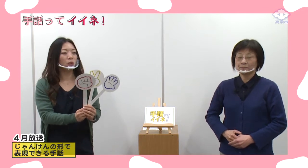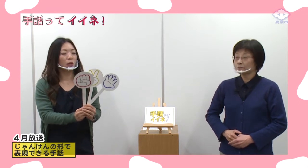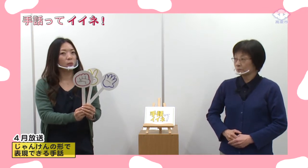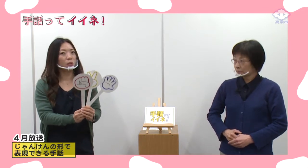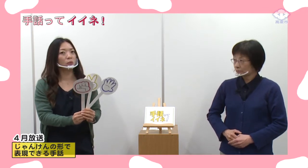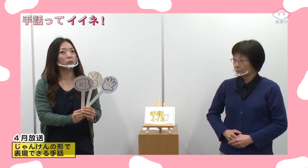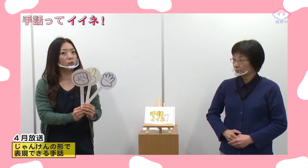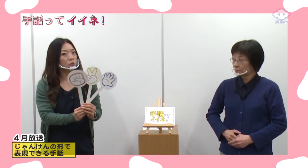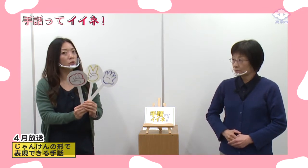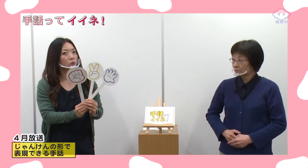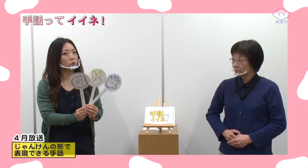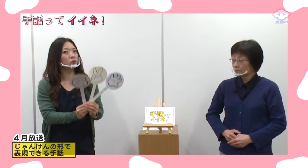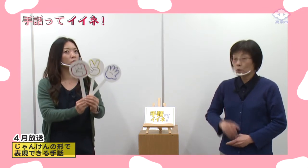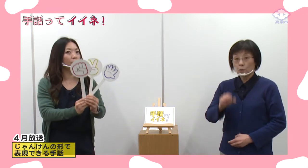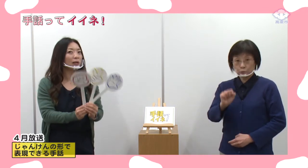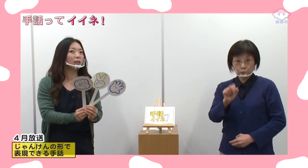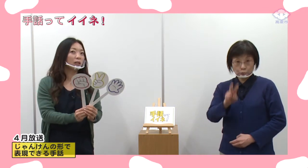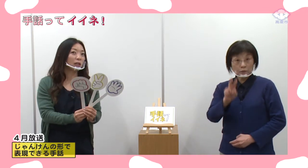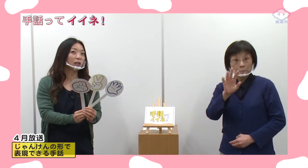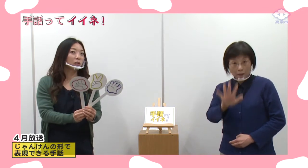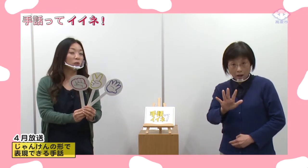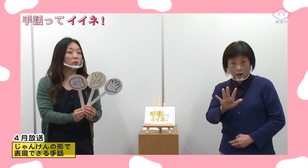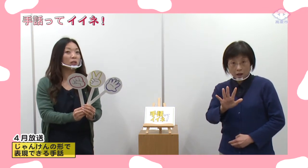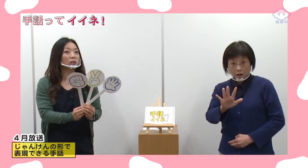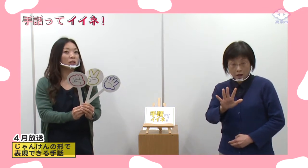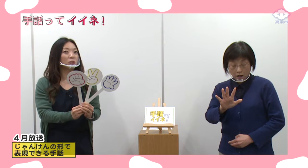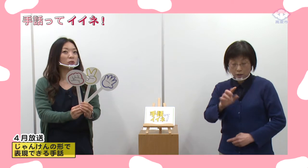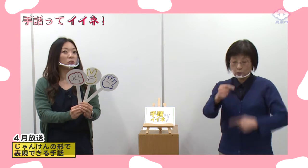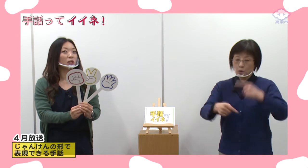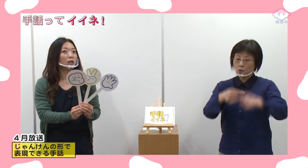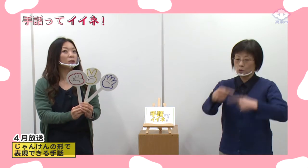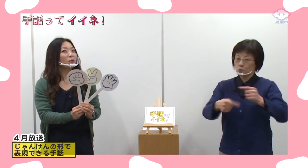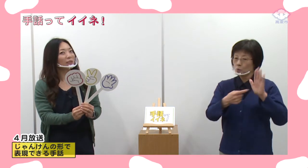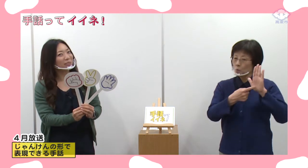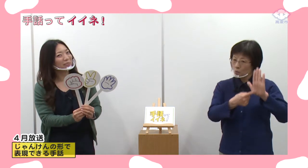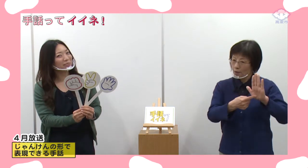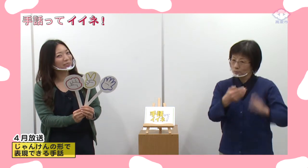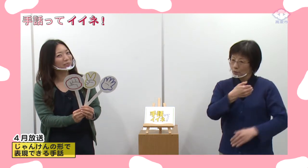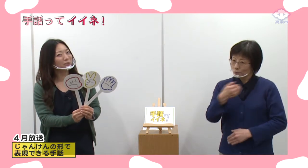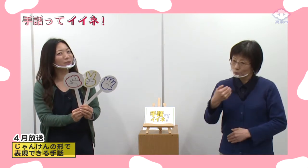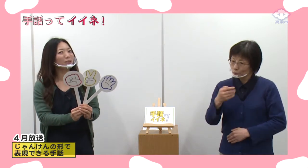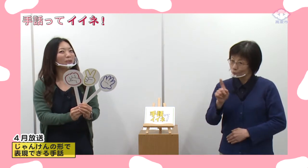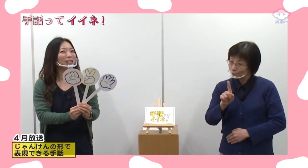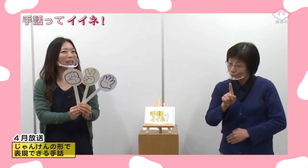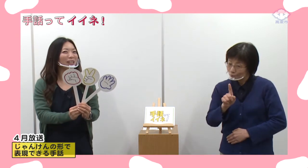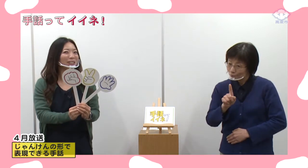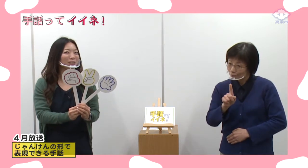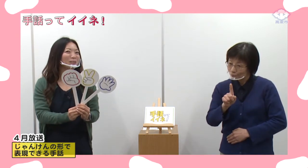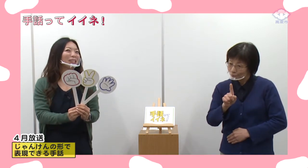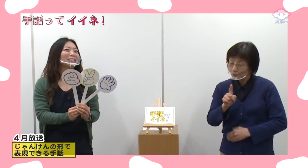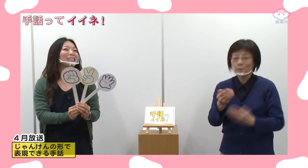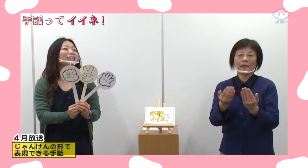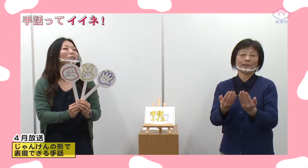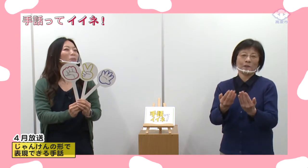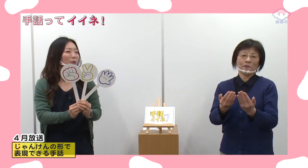回はこのグーとチョキとパーで表現できる手話があるのかなというところからご紹介していきたいと思います